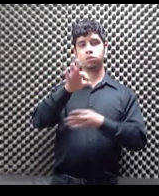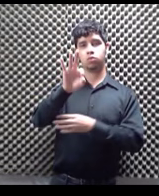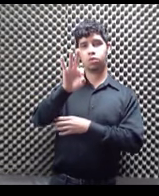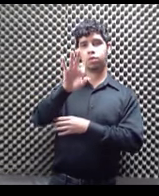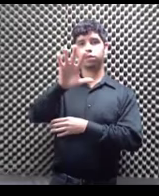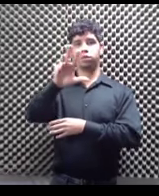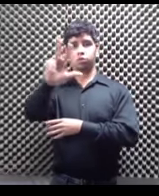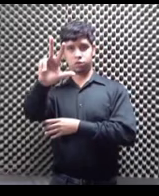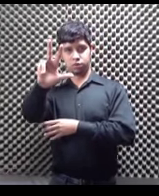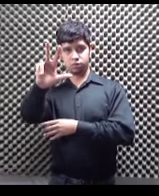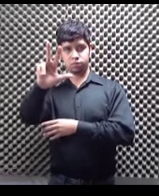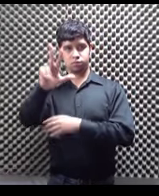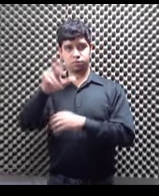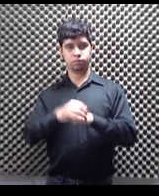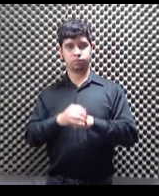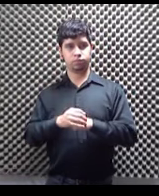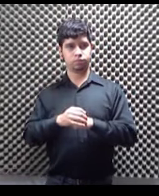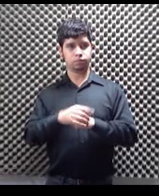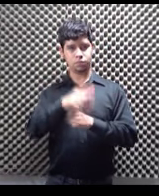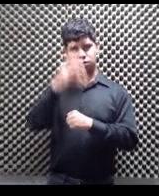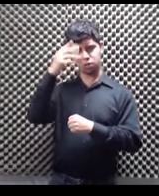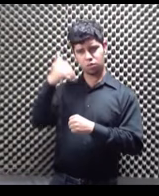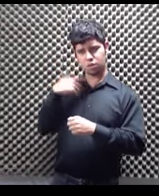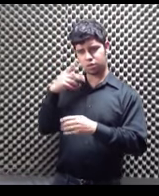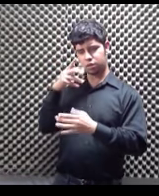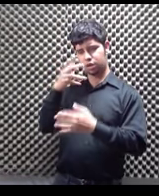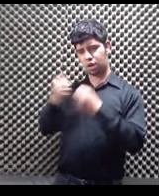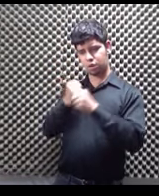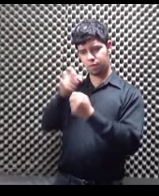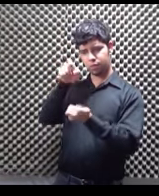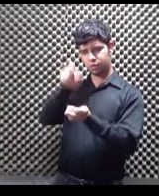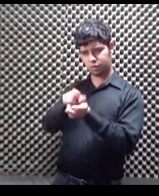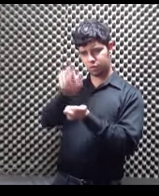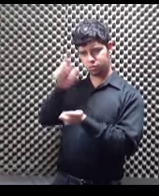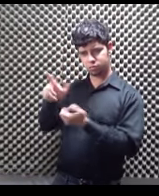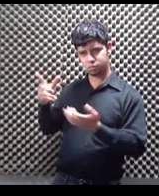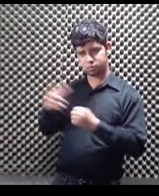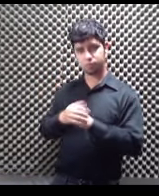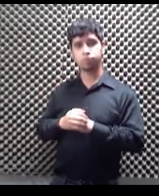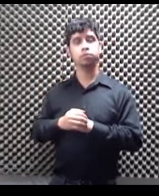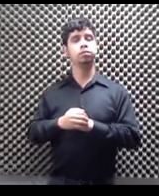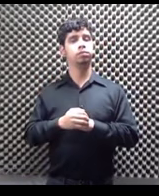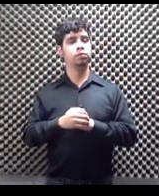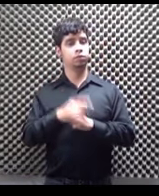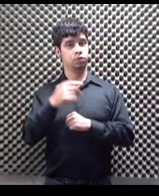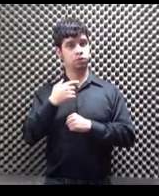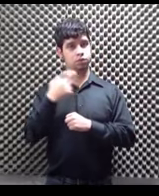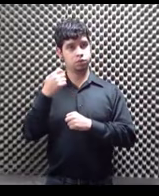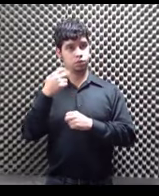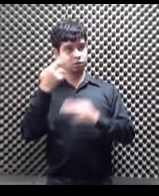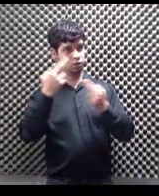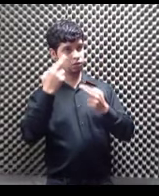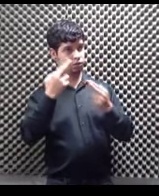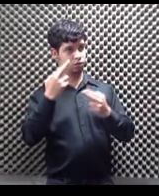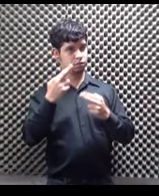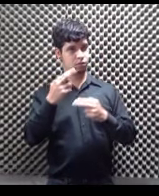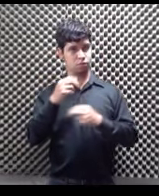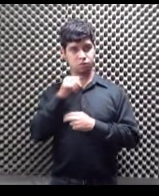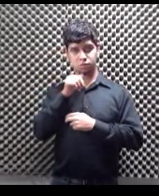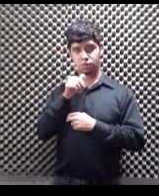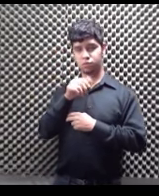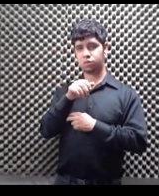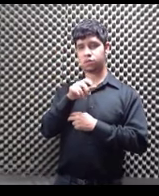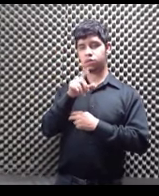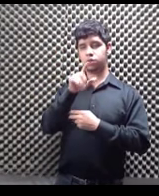1953. Okay. ¿Por qué en ese año específicamente, Carmelo? Porque en los años, sí, en los años... Sí, bueno, el 50, el 58.